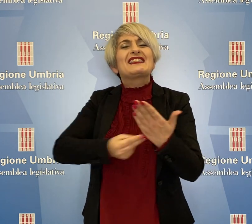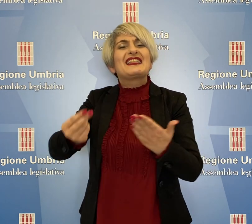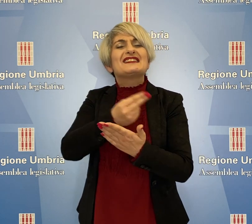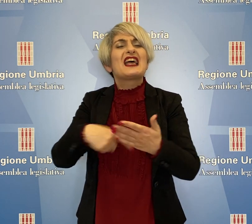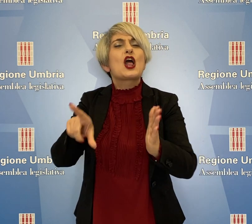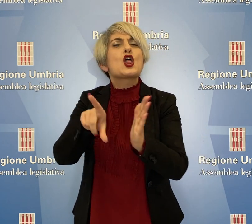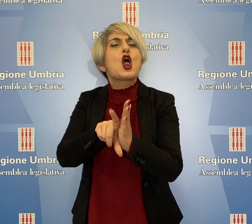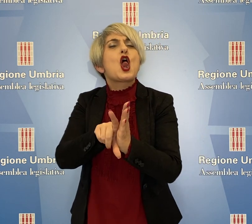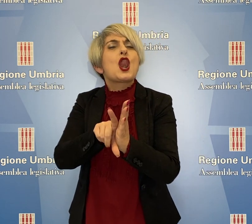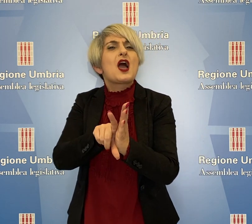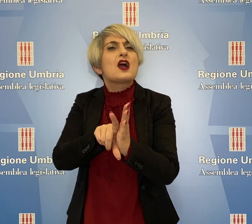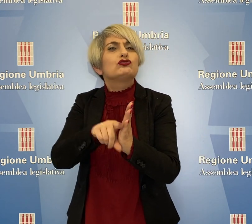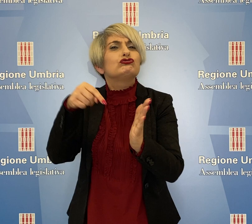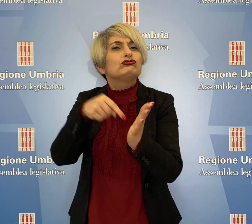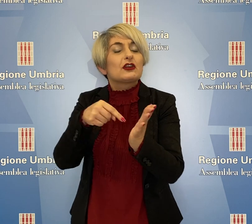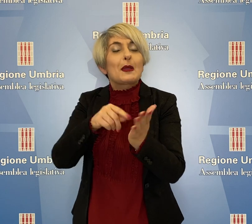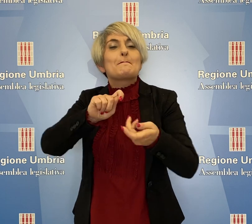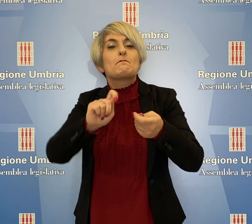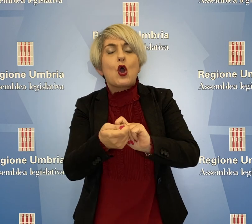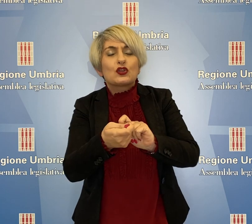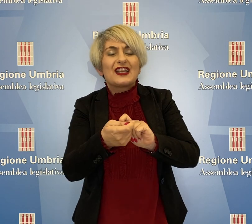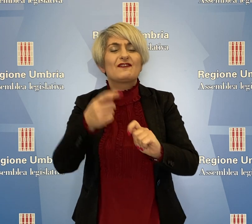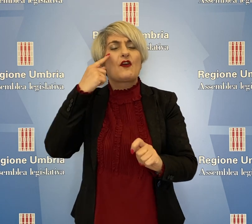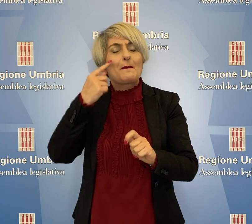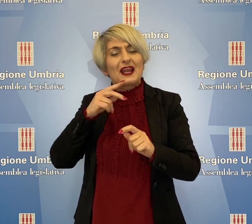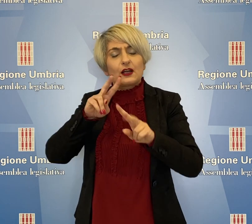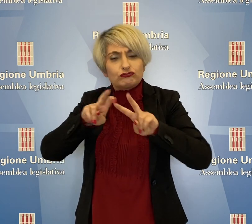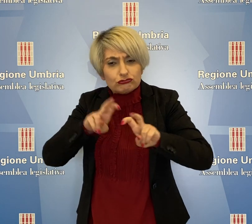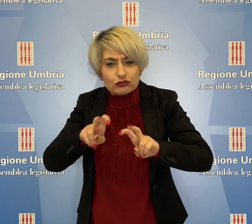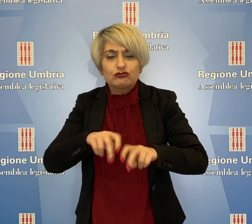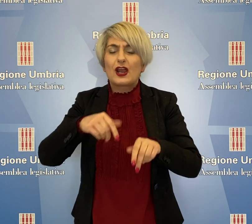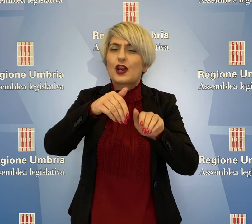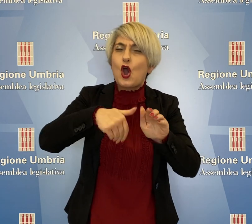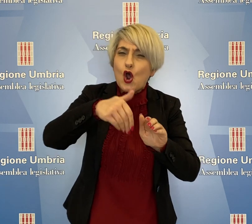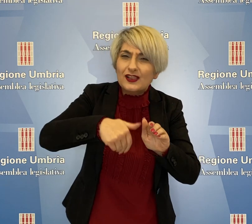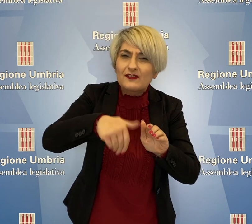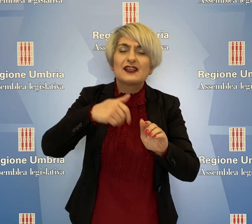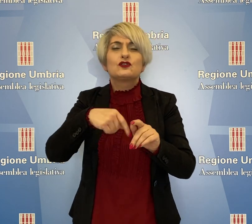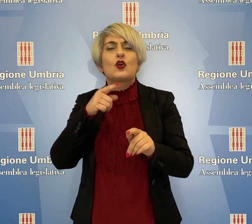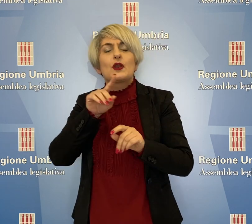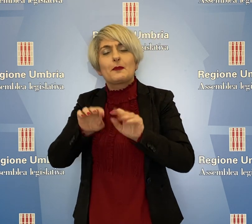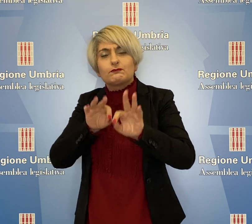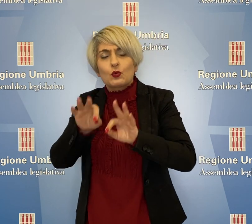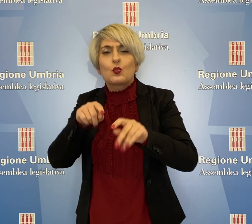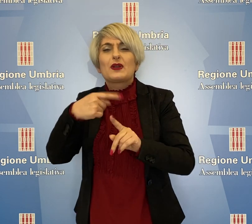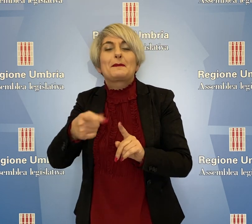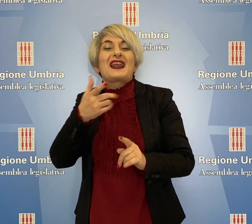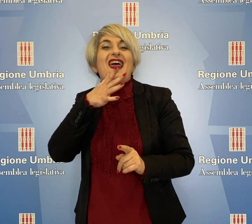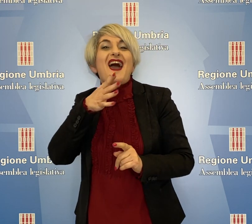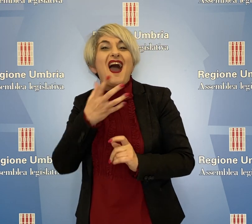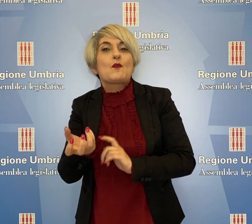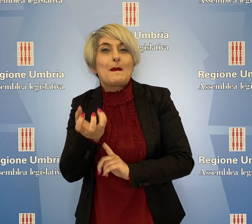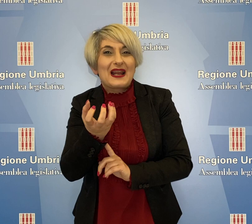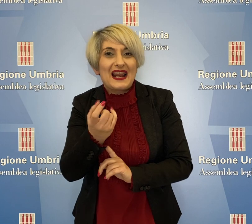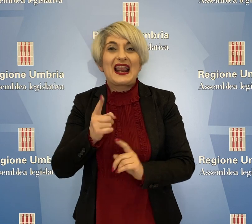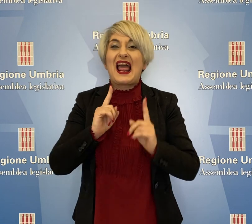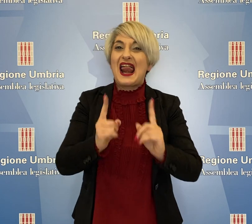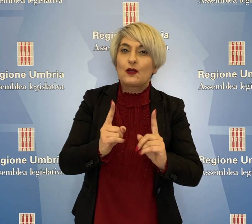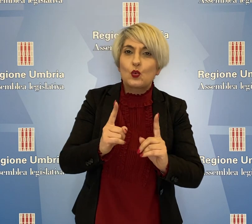modifica le norme per la ricerca la coltivazione e l'utilizzo delle acque minerali naturali di sorgente e termali sono